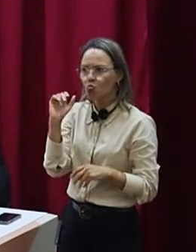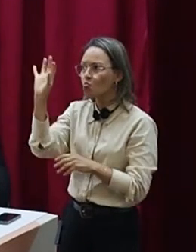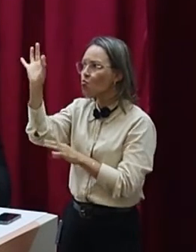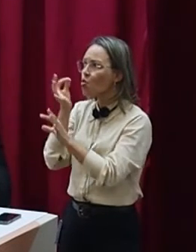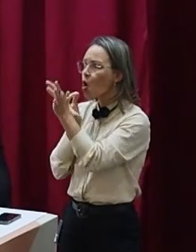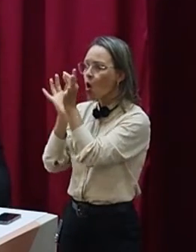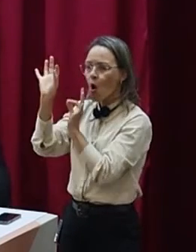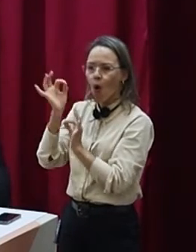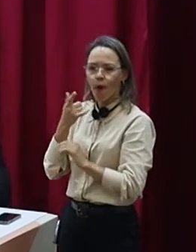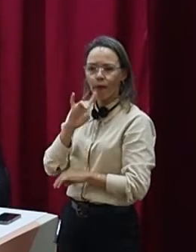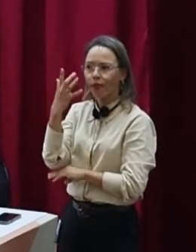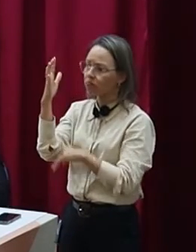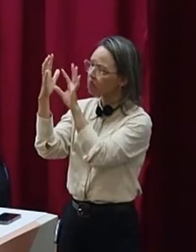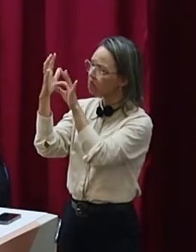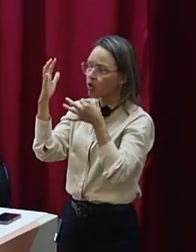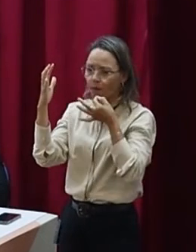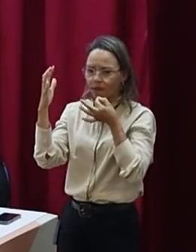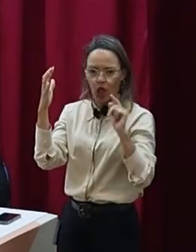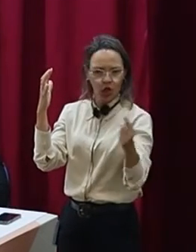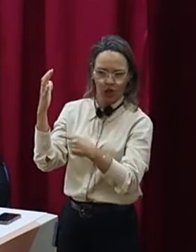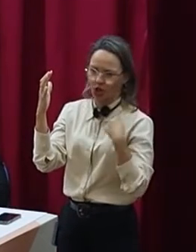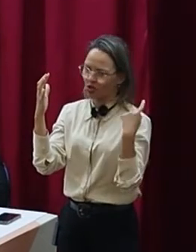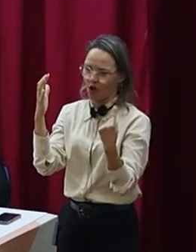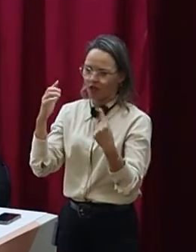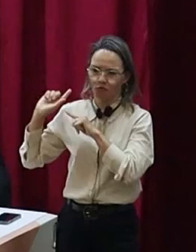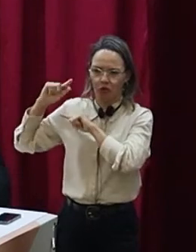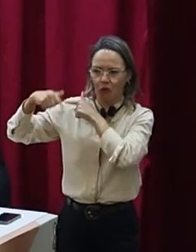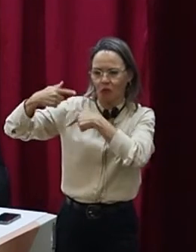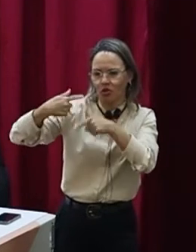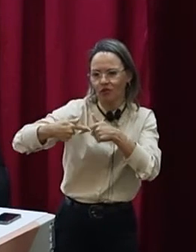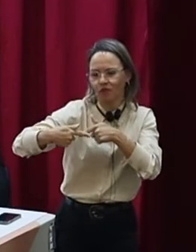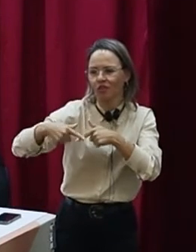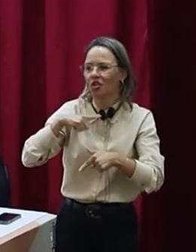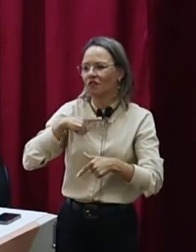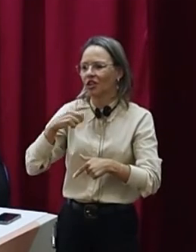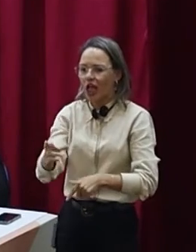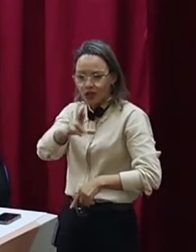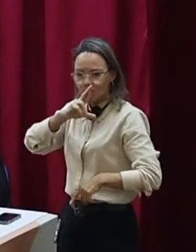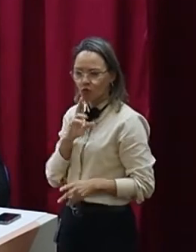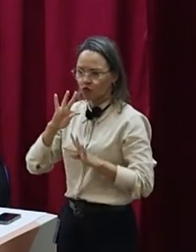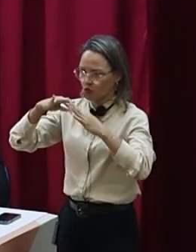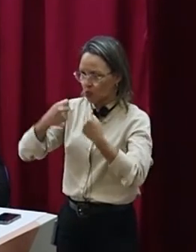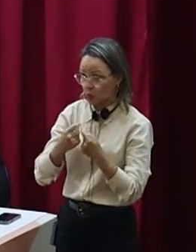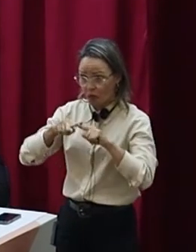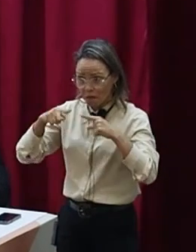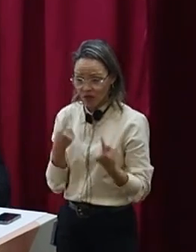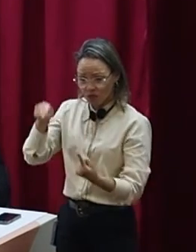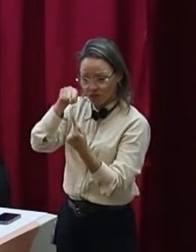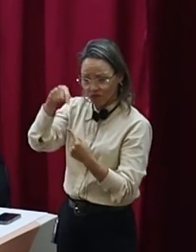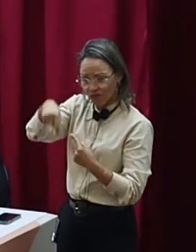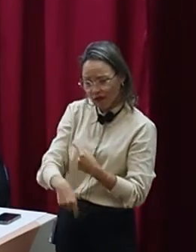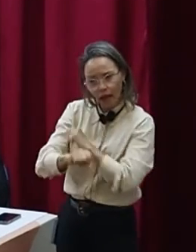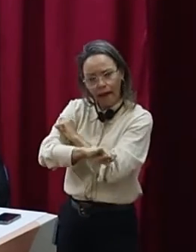tenho certeza que nós não seremos a geração que colheremos, mas o nosso objetivo aqui é muito claro. Nós queremos,